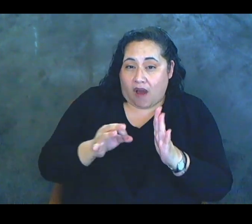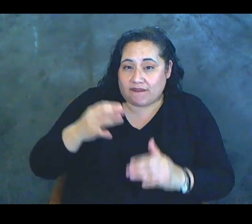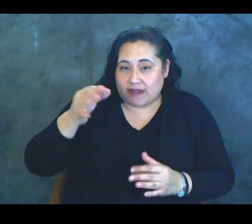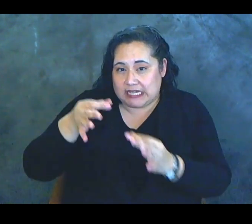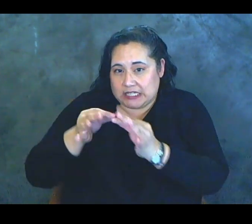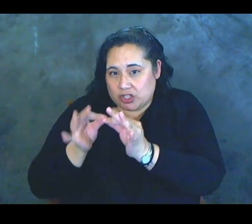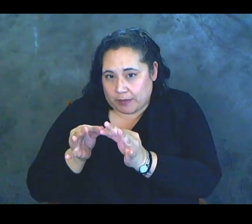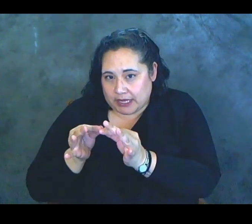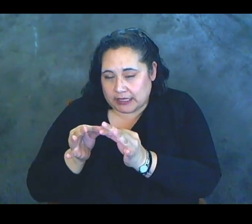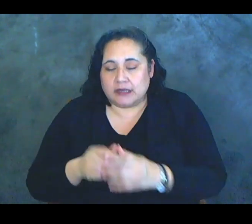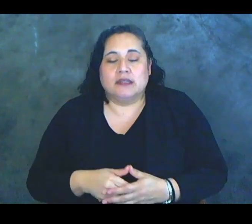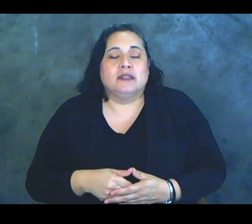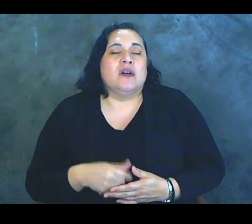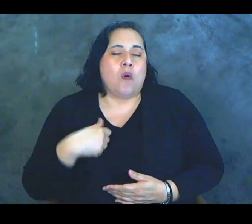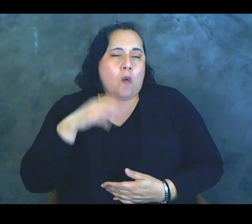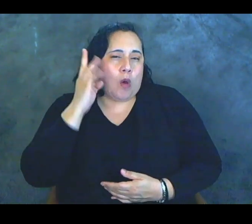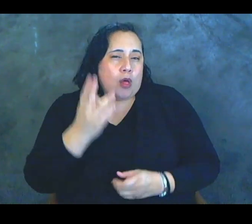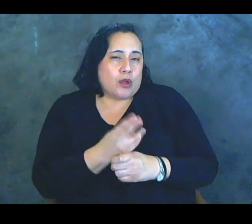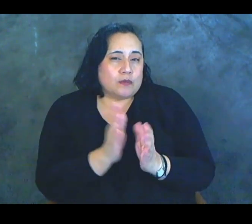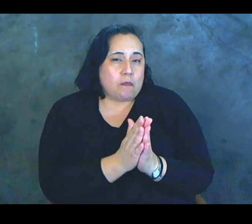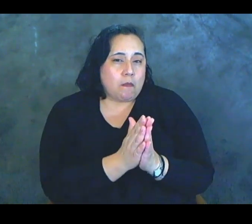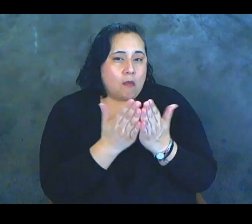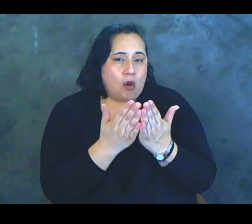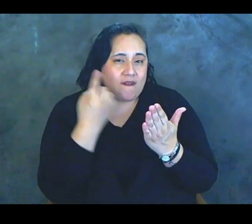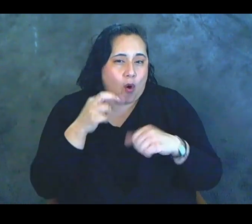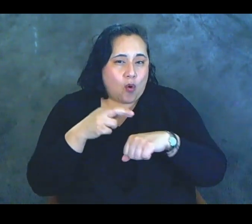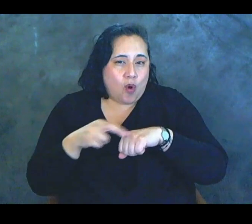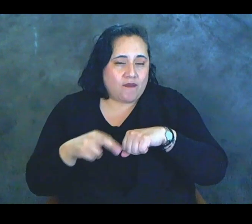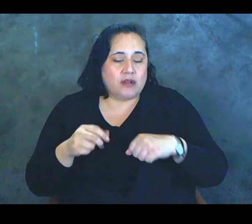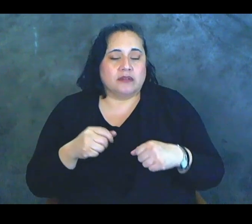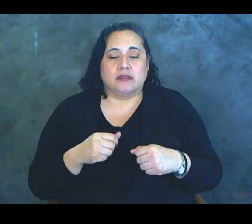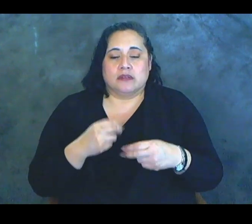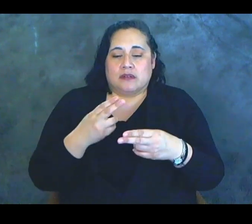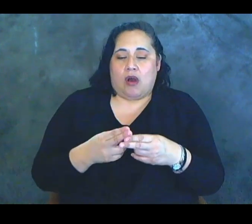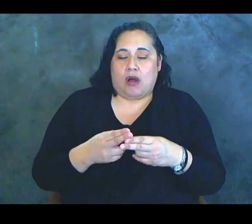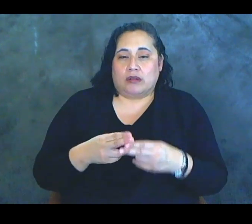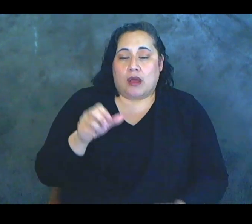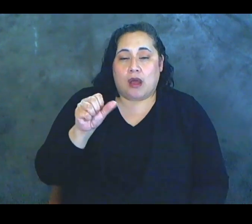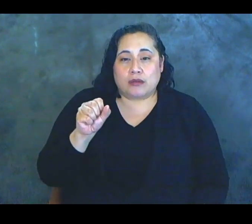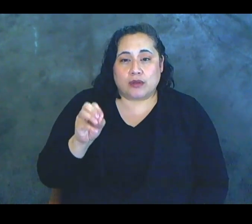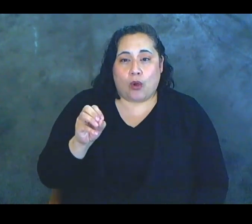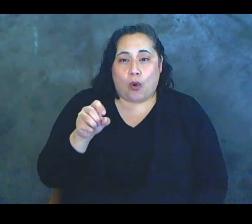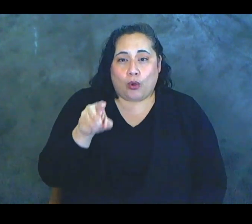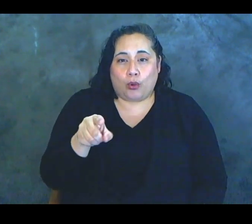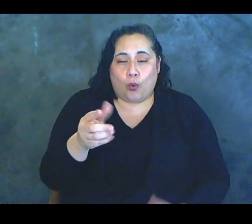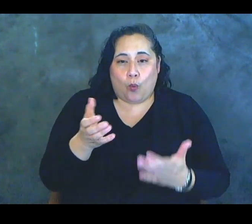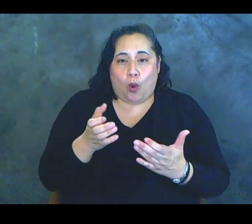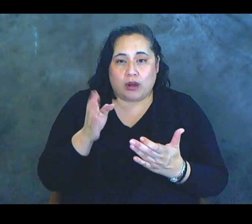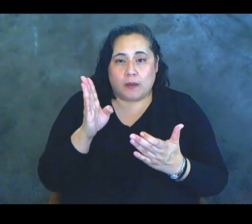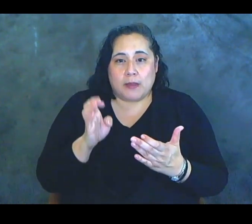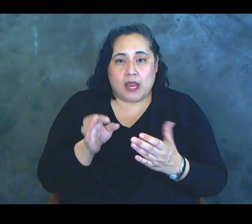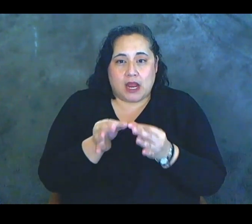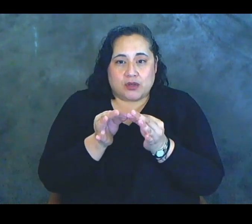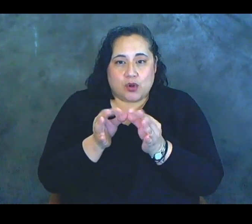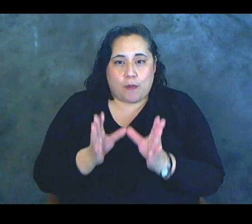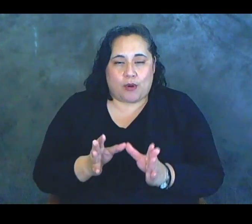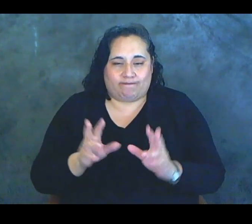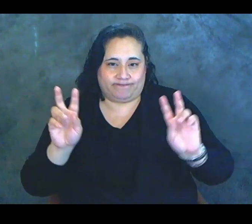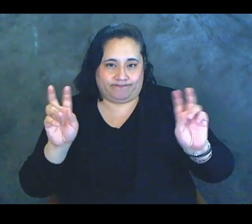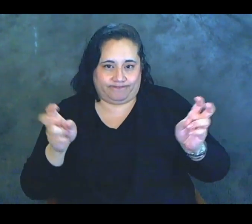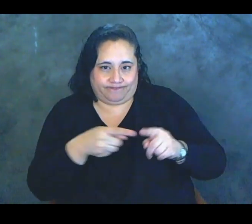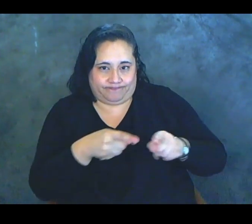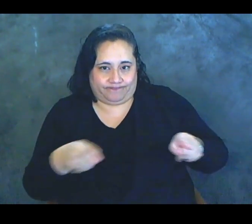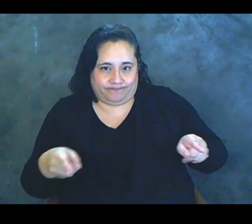Y vamos a usar el libro de referencia, So You Want to Be an Interpreter. Discutiremos los